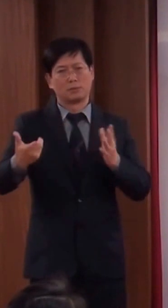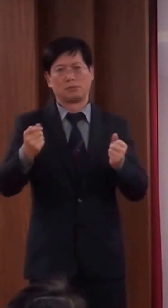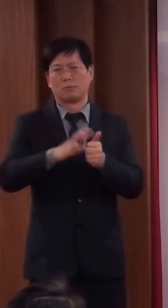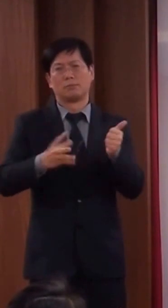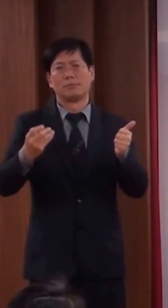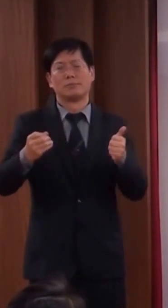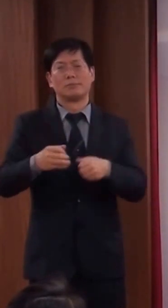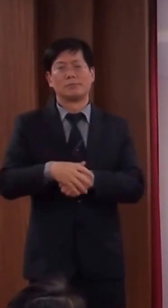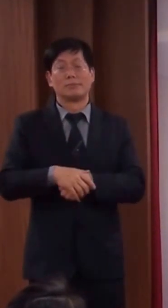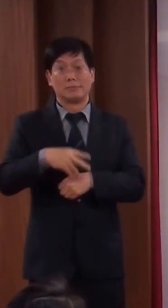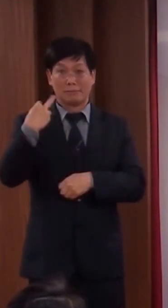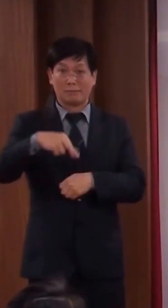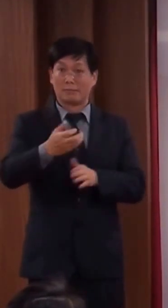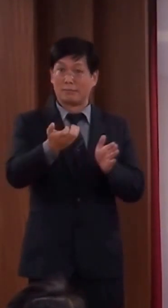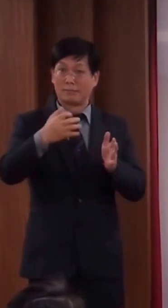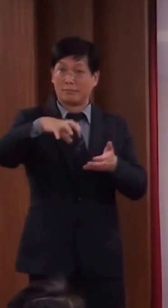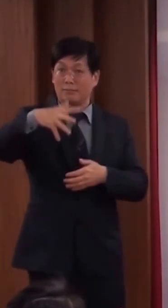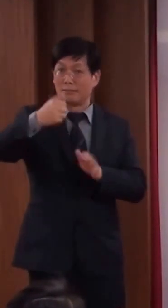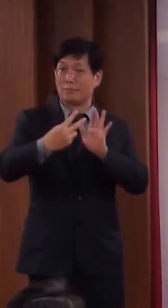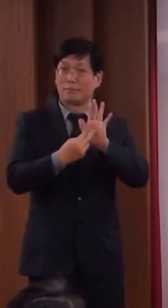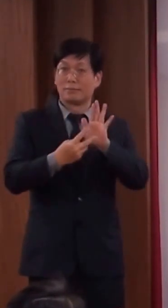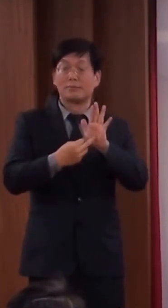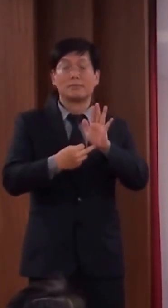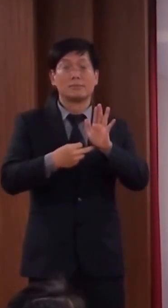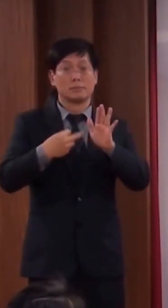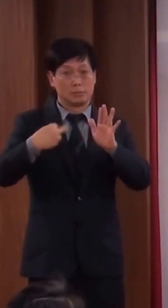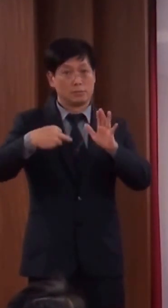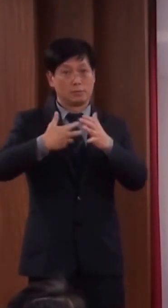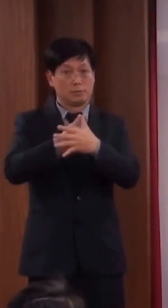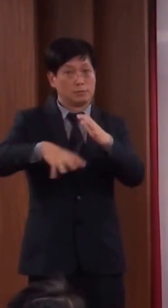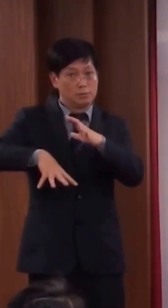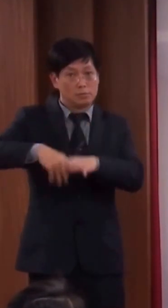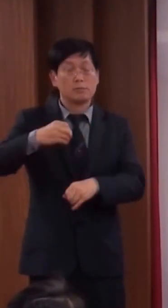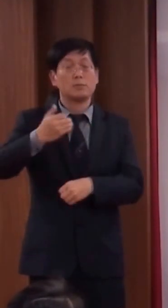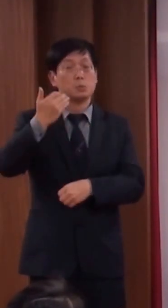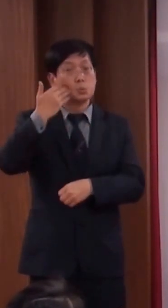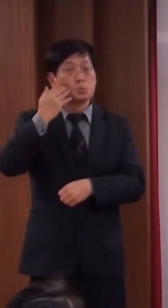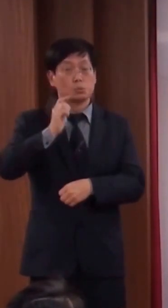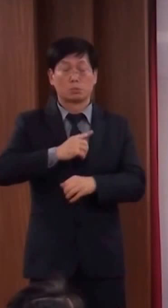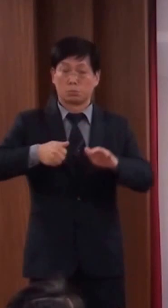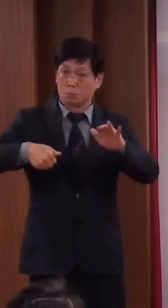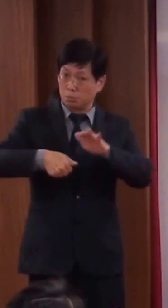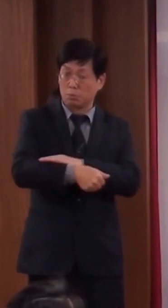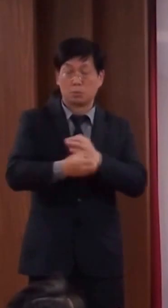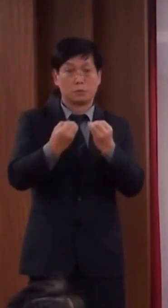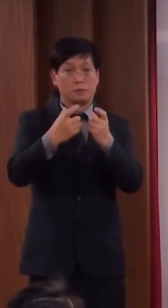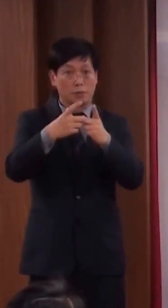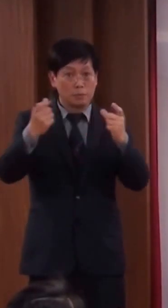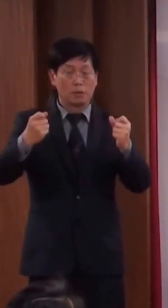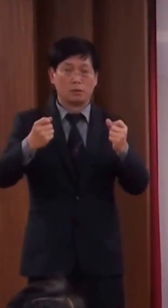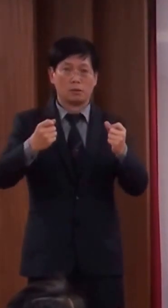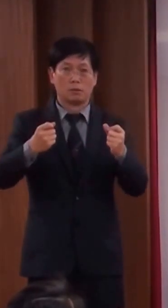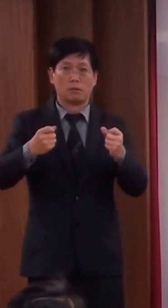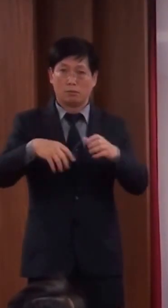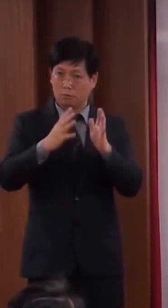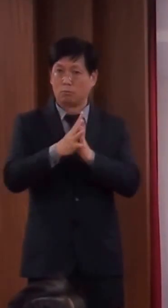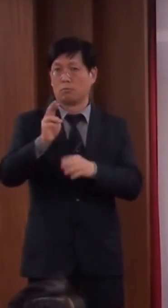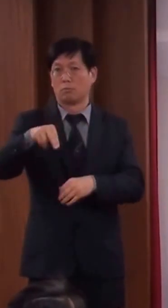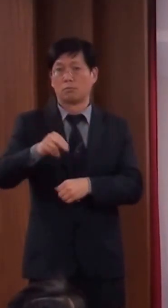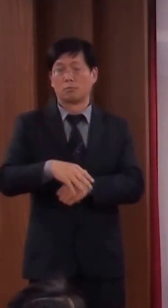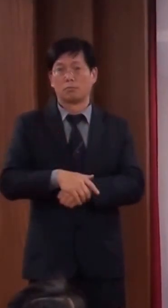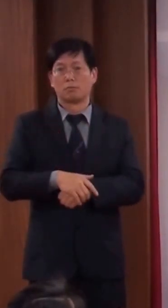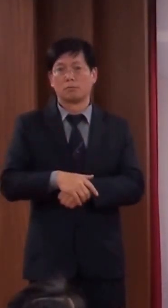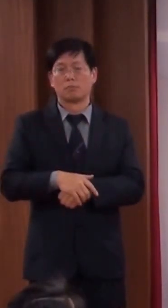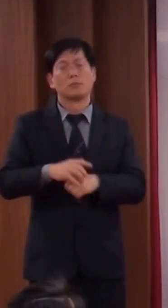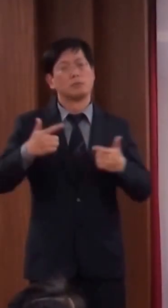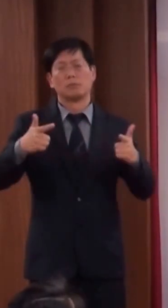以后这个我们现在刚刚处长要讲，我们还有在抽奖，对不对？ 对， 只要一化以后那个发票什么。哇，现在还有开发票， 现